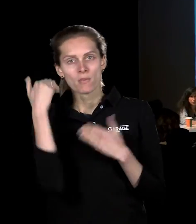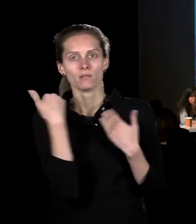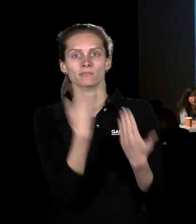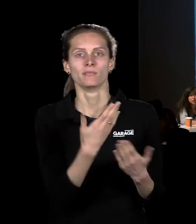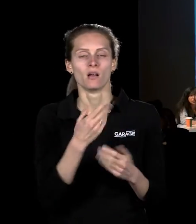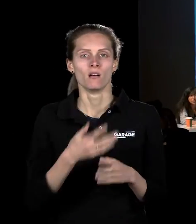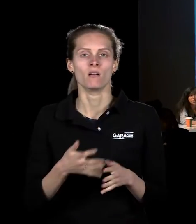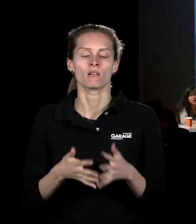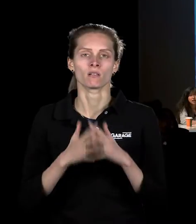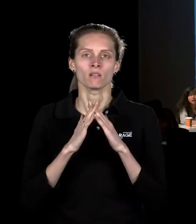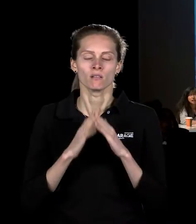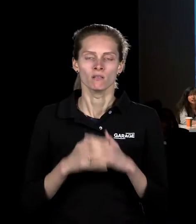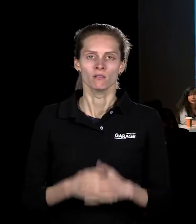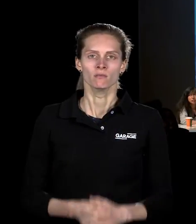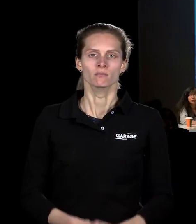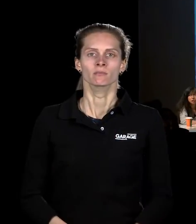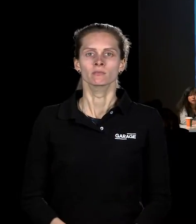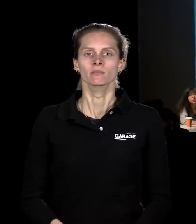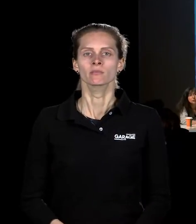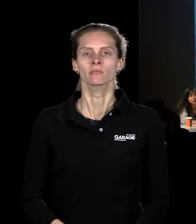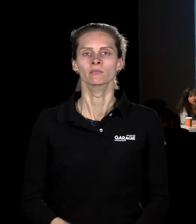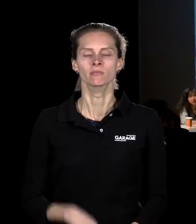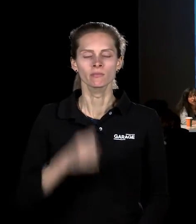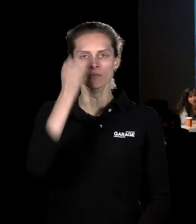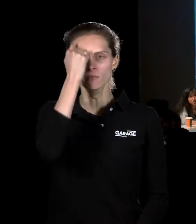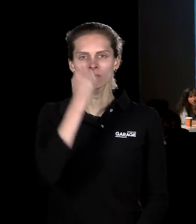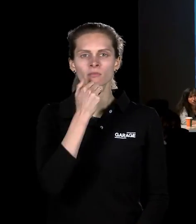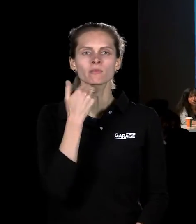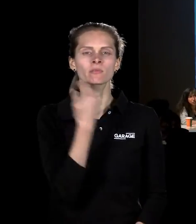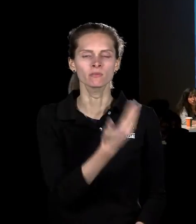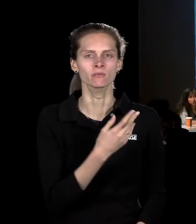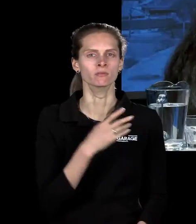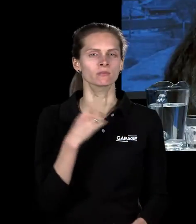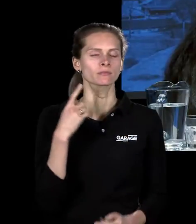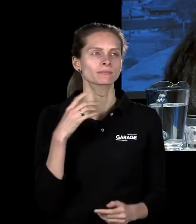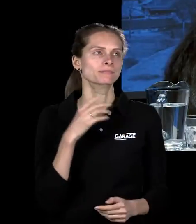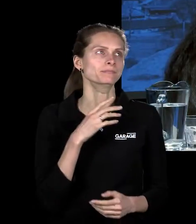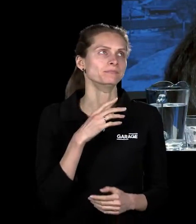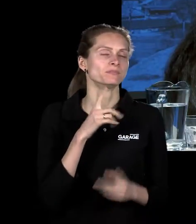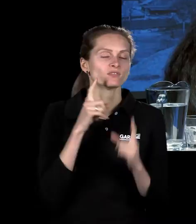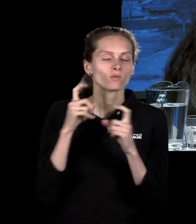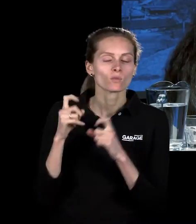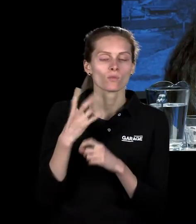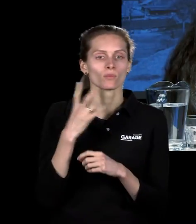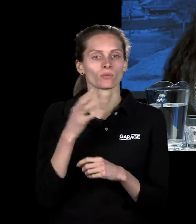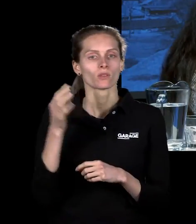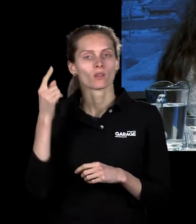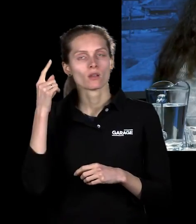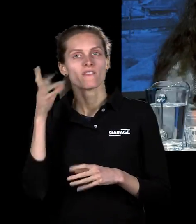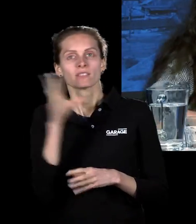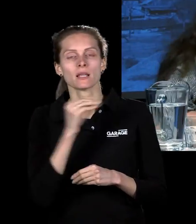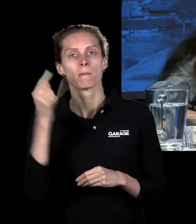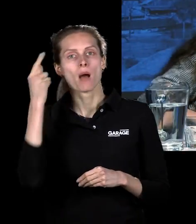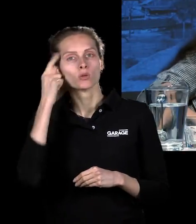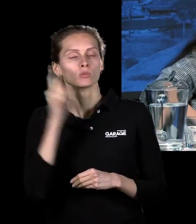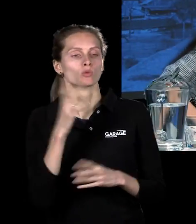благодаря их усилиям задумались о том, что эти здания надо сохранять, что они тоже могут быть памятниками архитектуры. До Бехеров